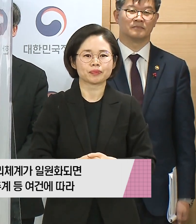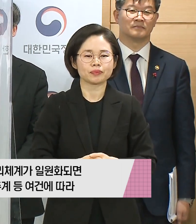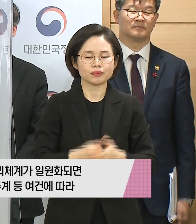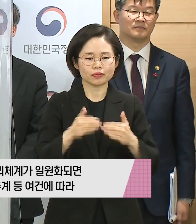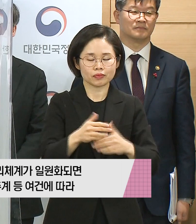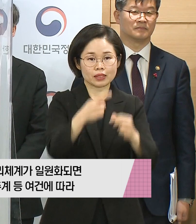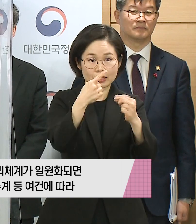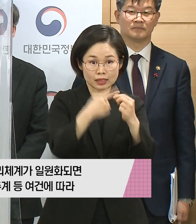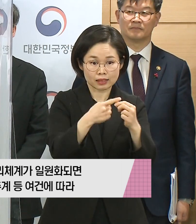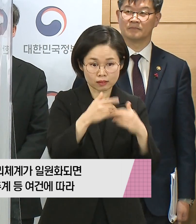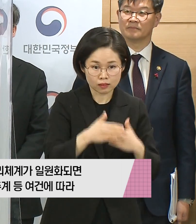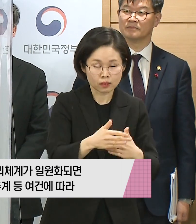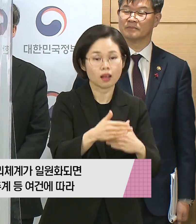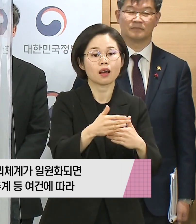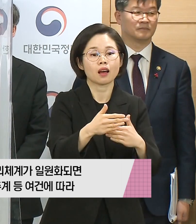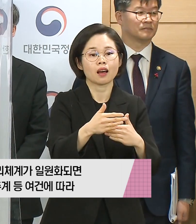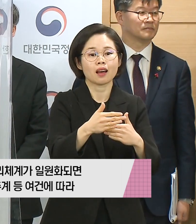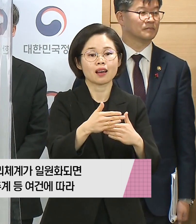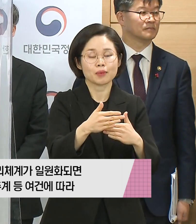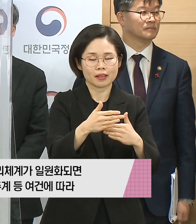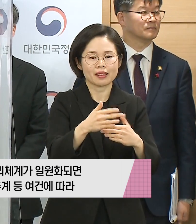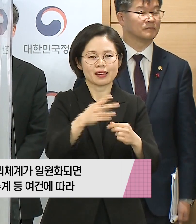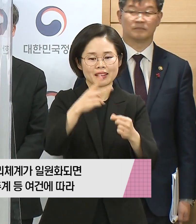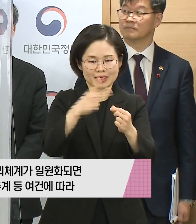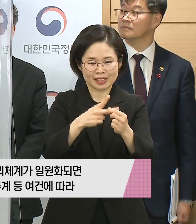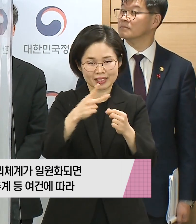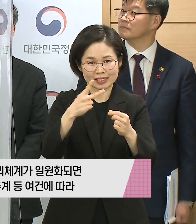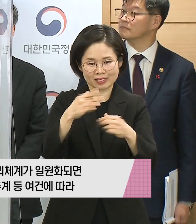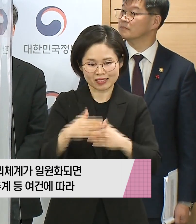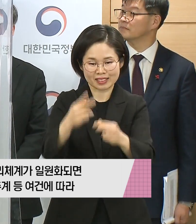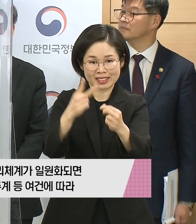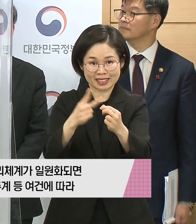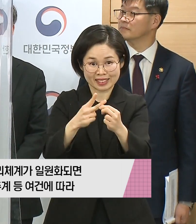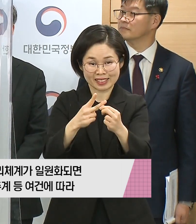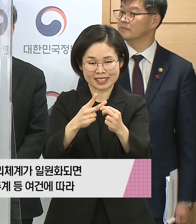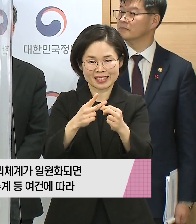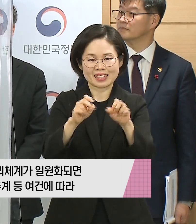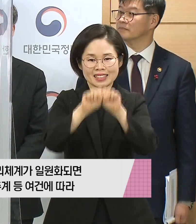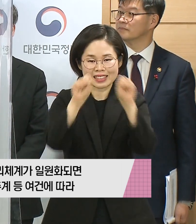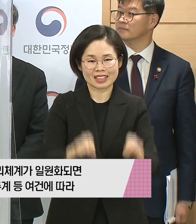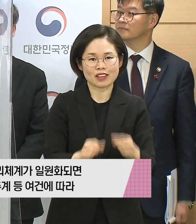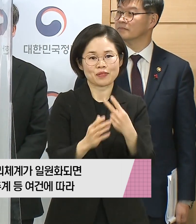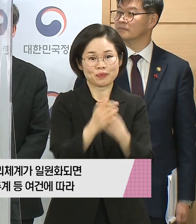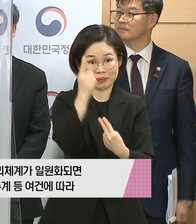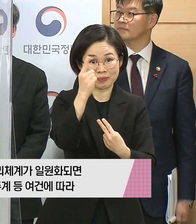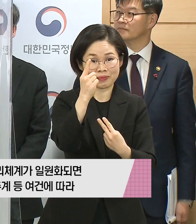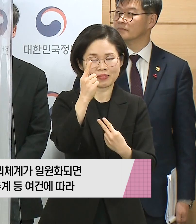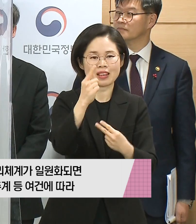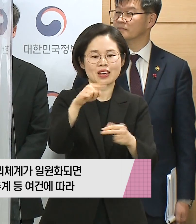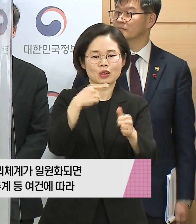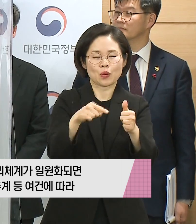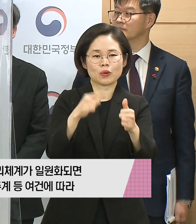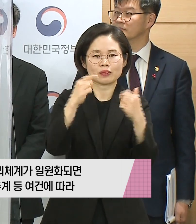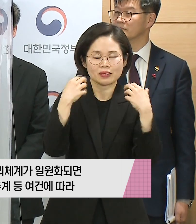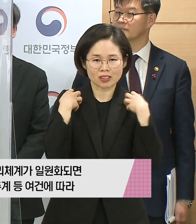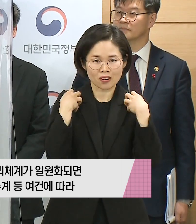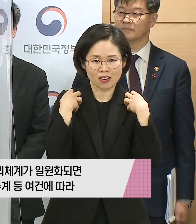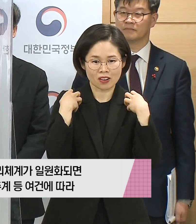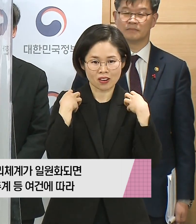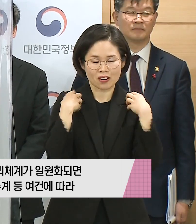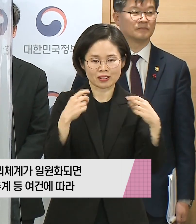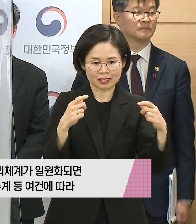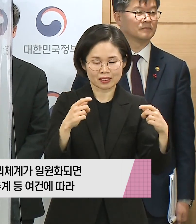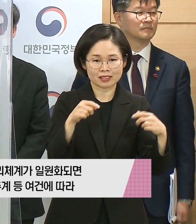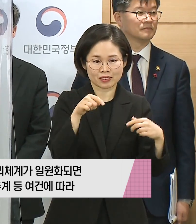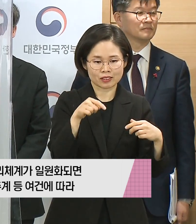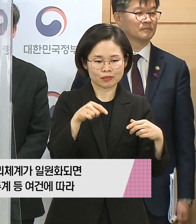1단계 과제의 추진을 통해 2단계에서 관리 체계가 일원화되면 교육청을 중심으로 지역의 영유아